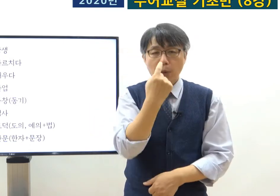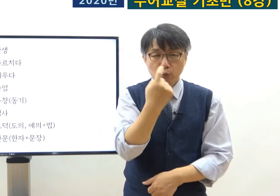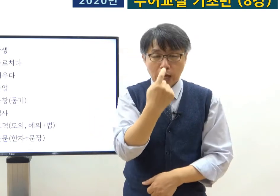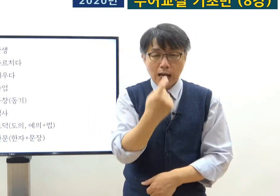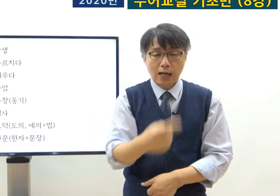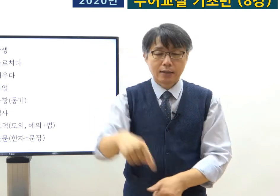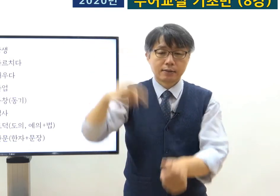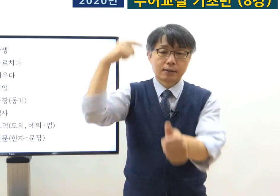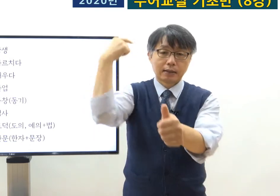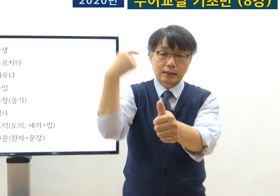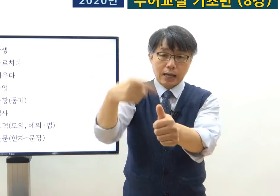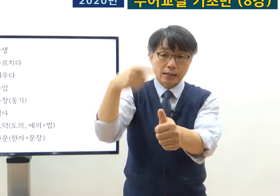배우다.